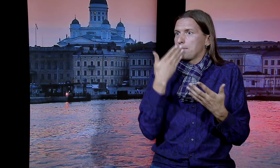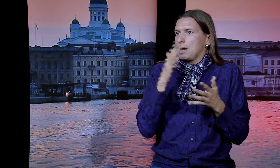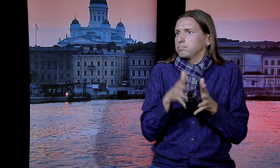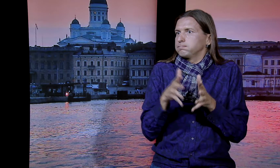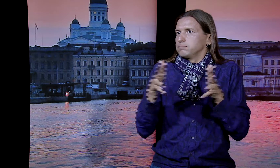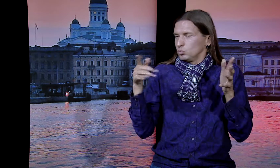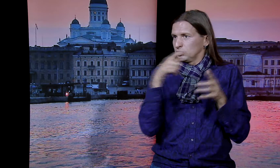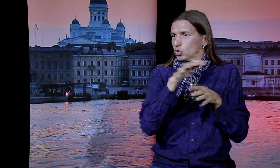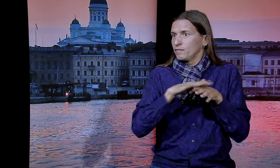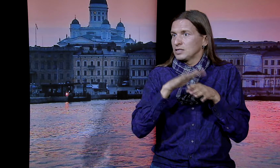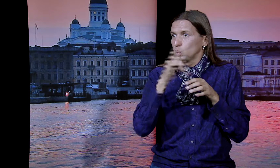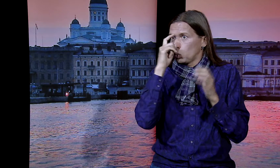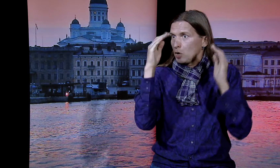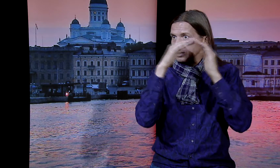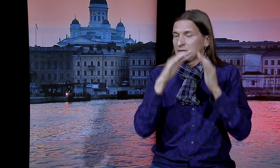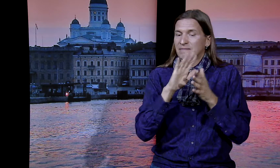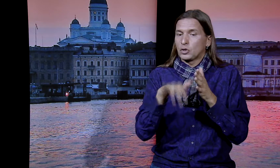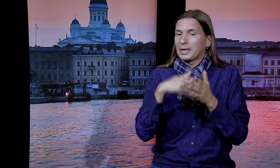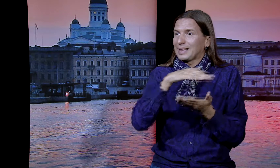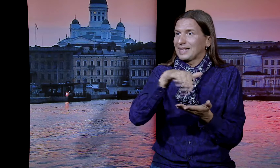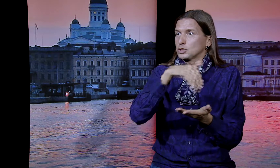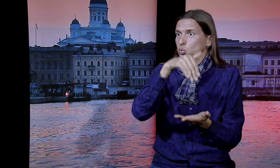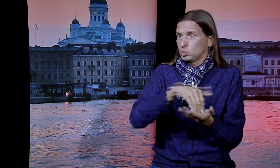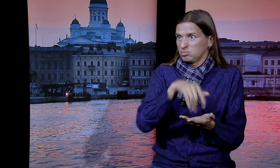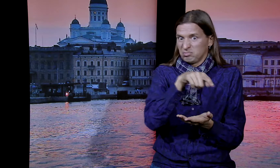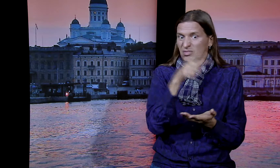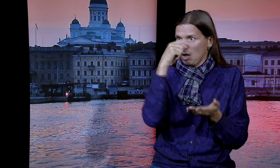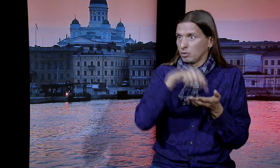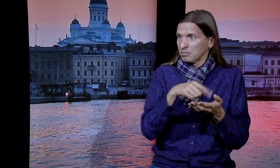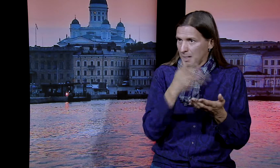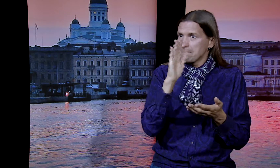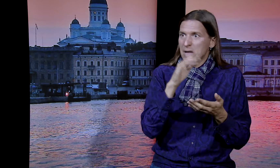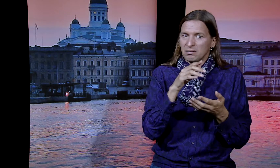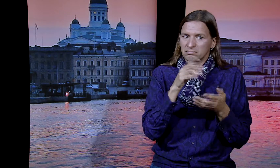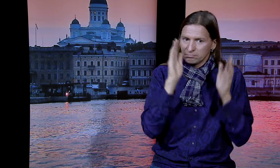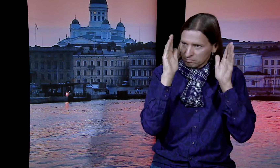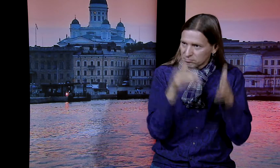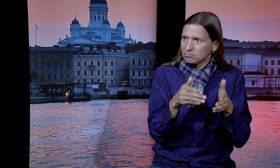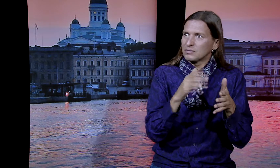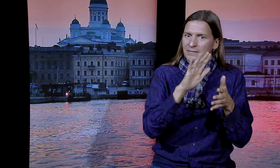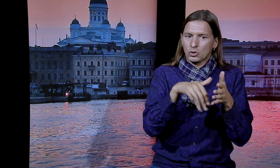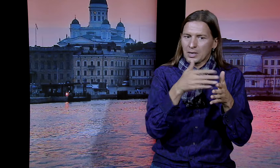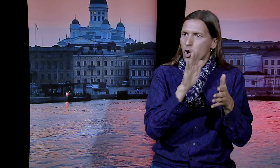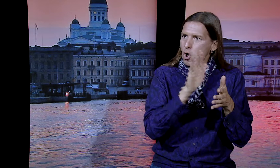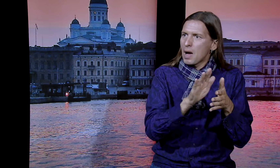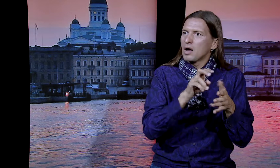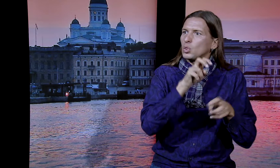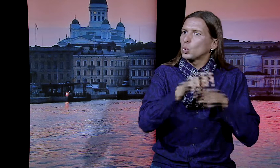Jyväskylän yliopistossahan on viittomakielen keskus. Siellä on viittomakielen tutkimustoimintaa. Sitä kautta